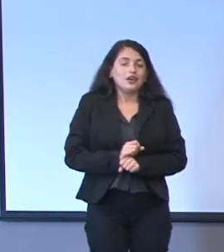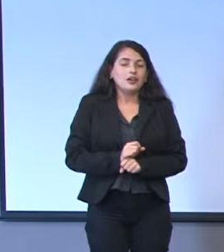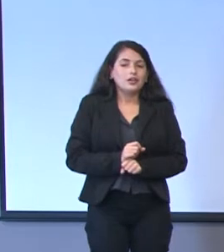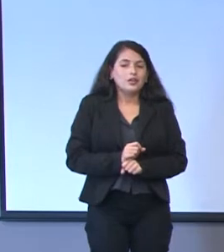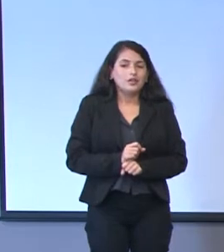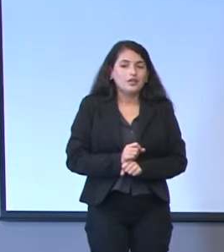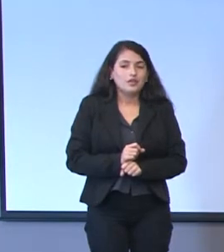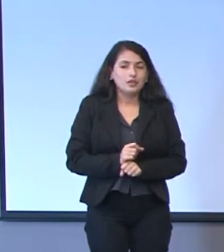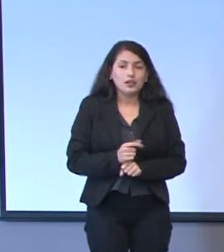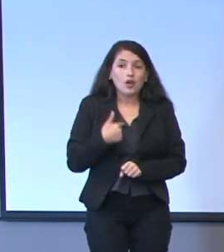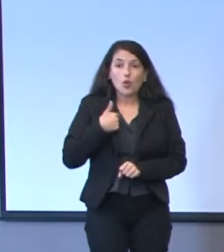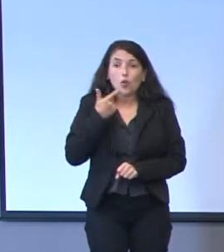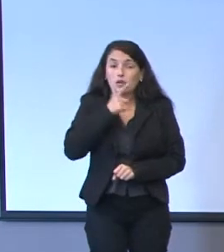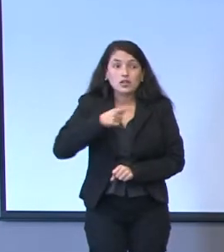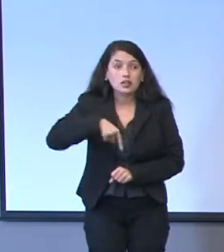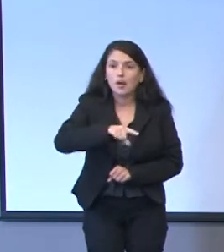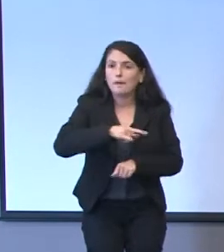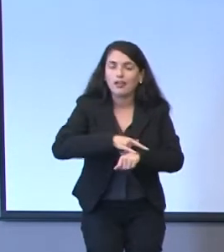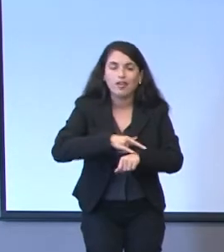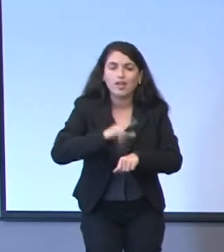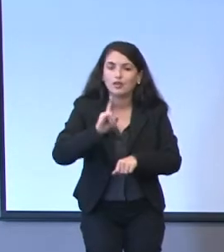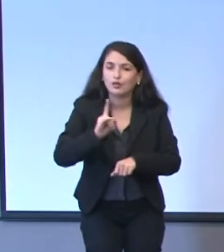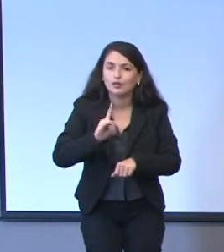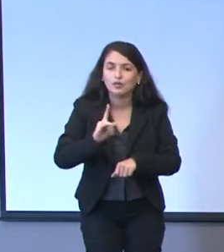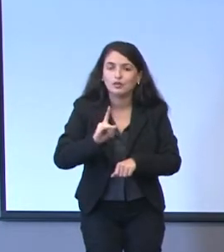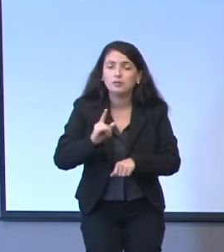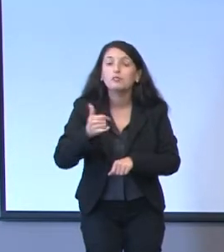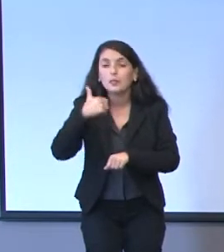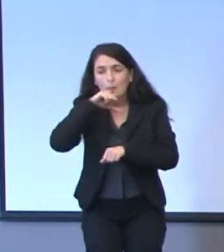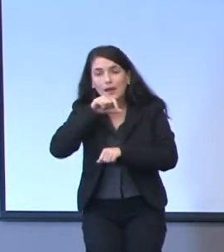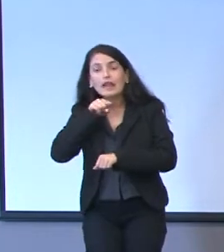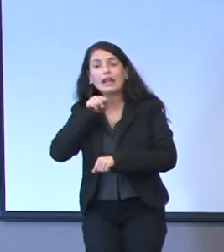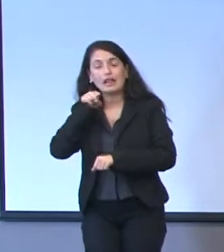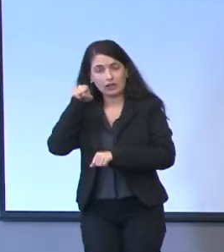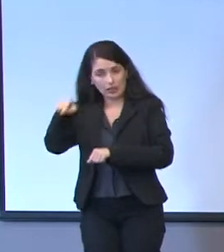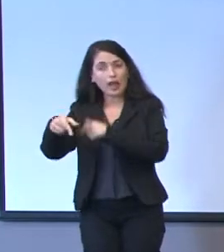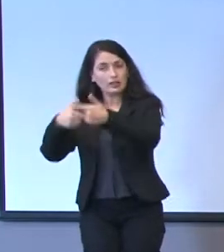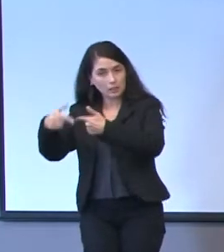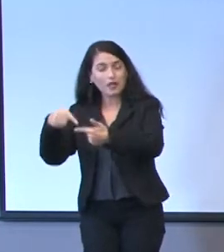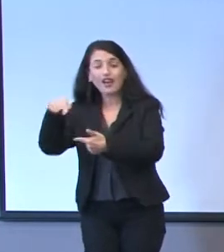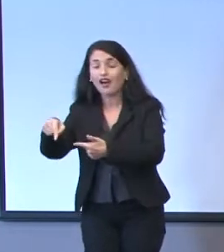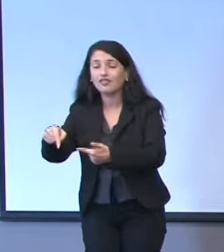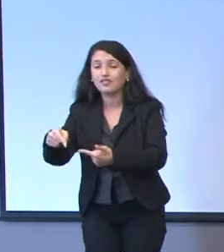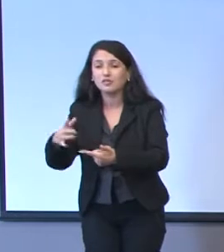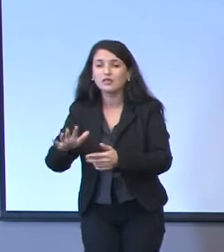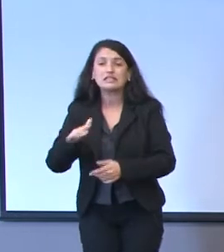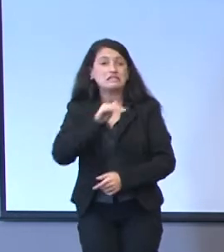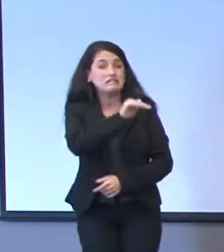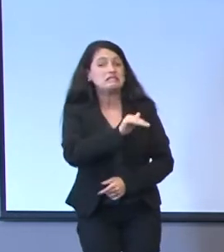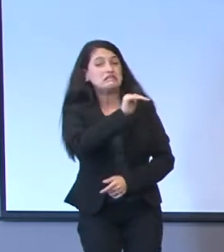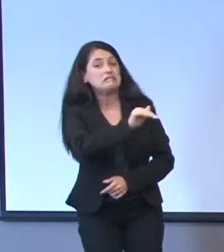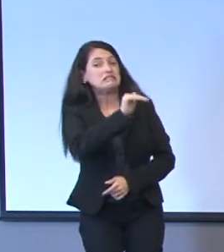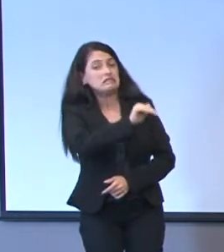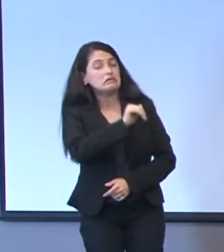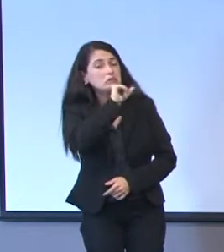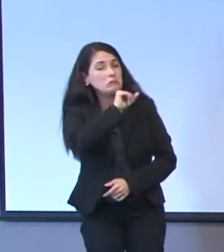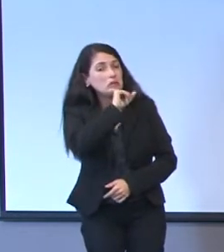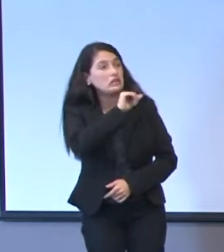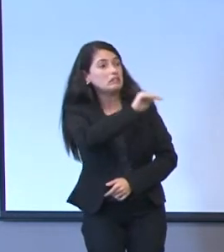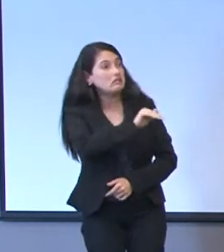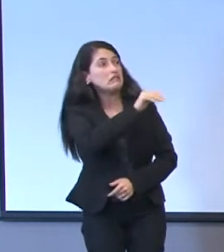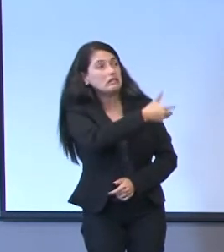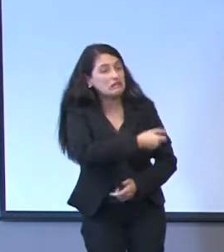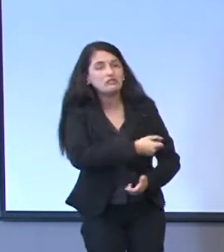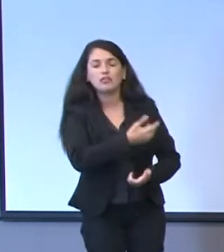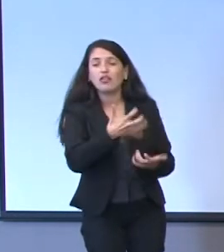E eu não conseguia ir ao banheiro. Mesmo com a minha mãe lá, né? Assim, porque não é toda hora que você quer acionar sua mãe para você ir no banheiro, enfim, você